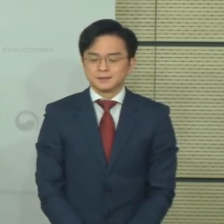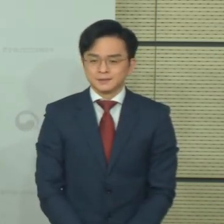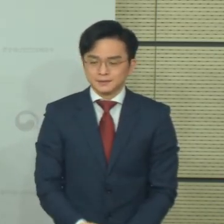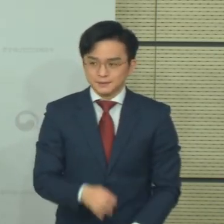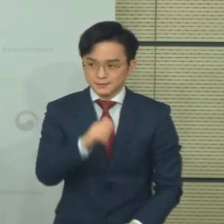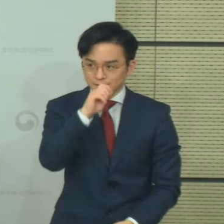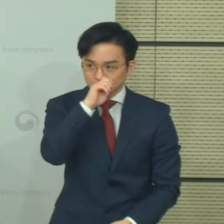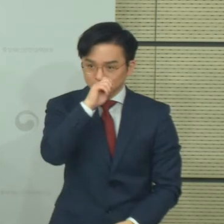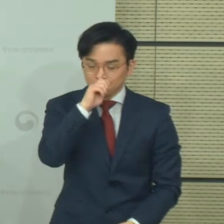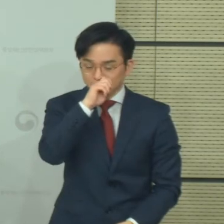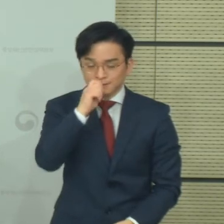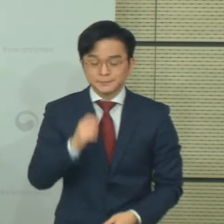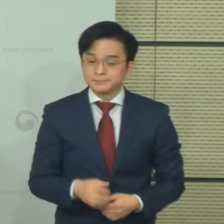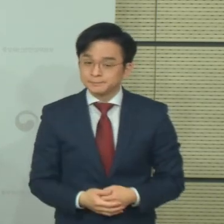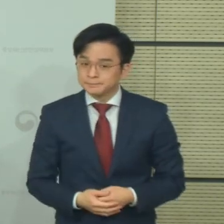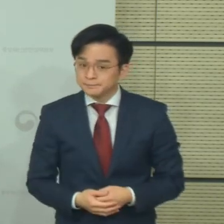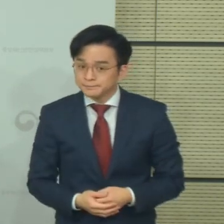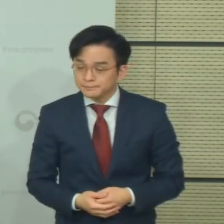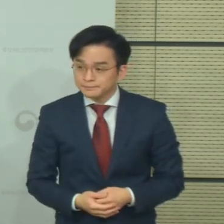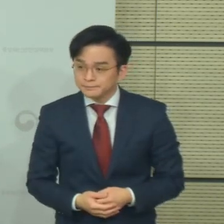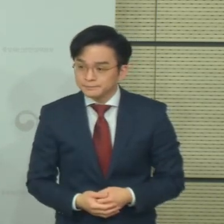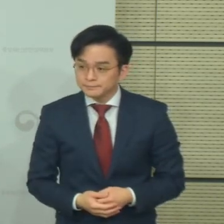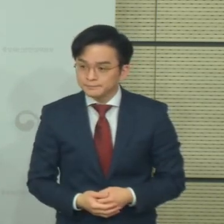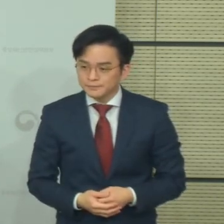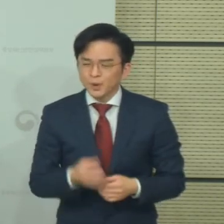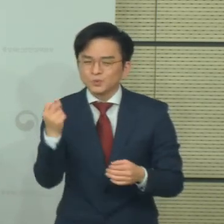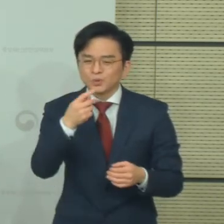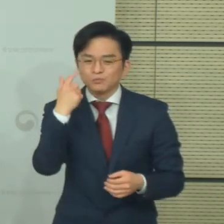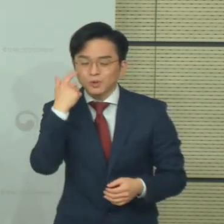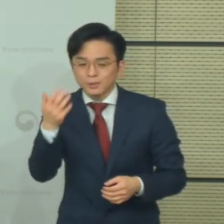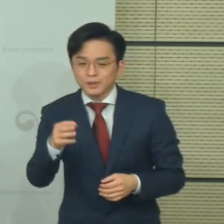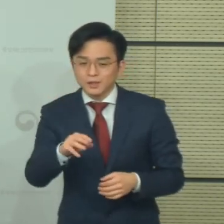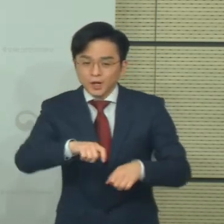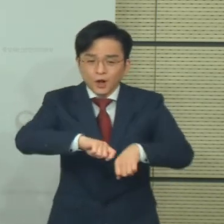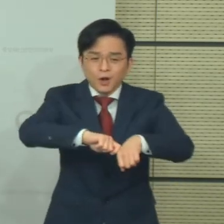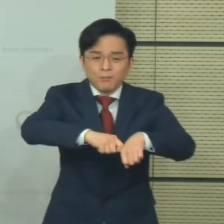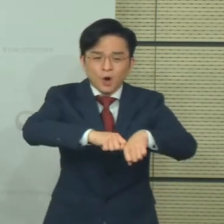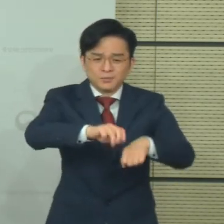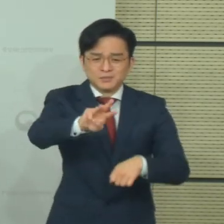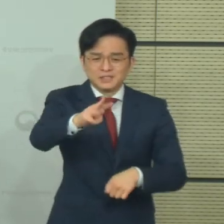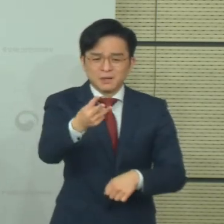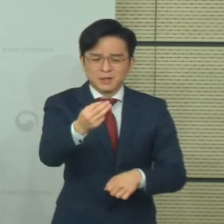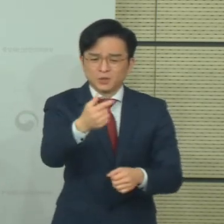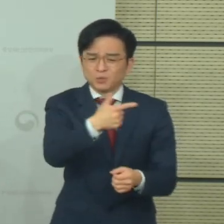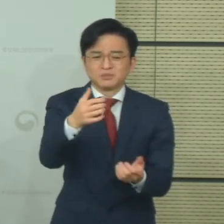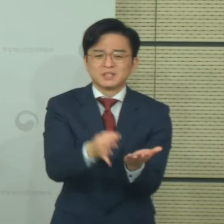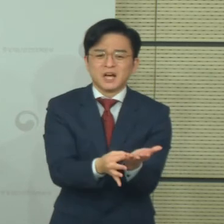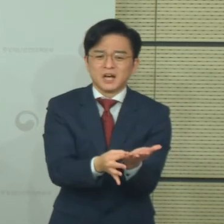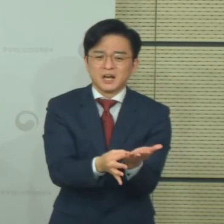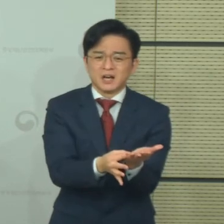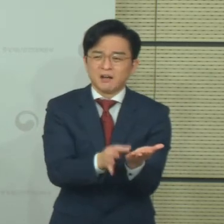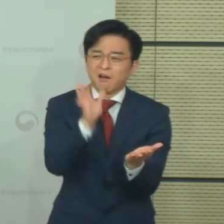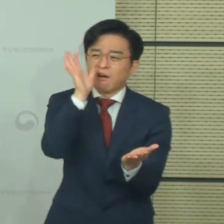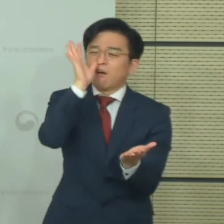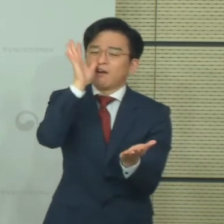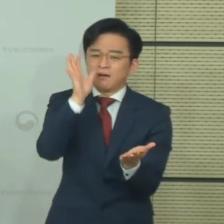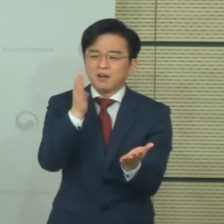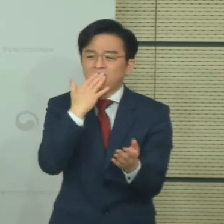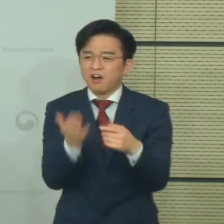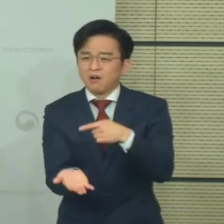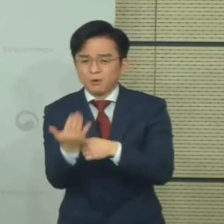네, 더불어 300만 원이 실효성이 적다는 이야기가 나오는데 다른 강력한 조치도 단계적으로